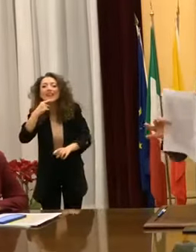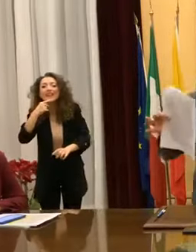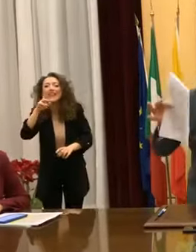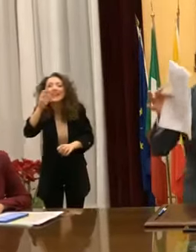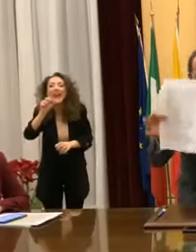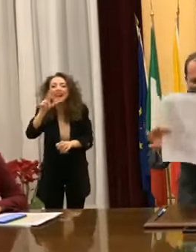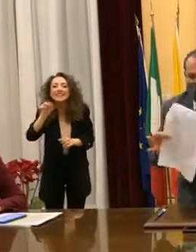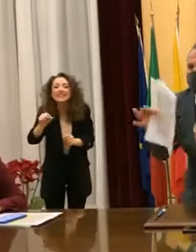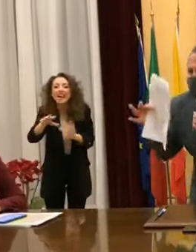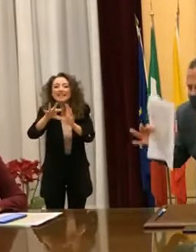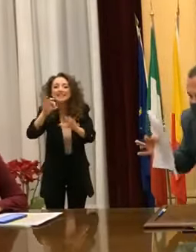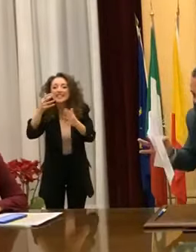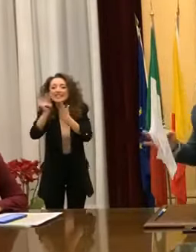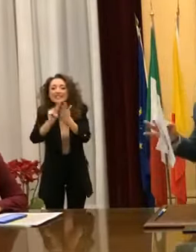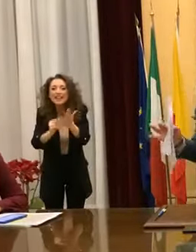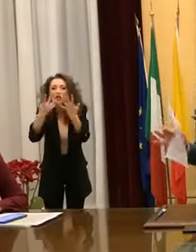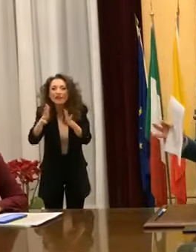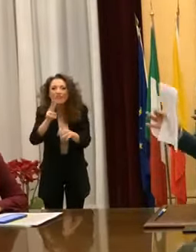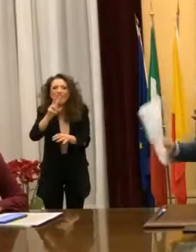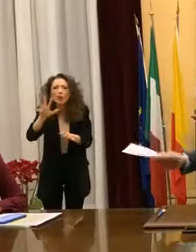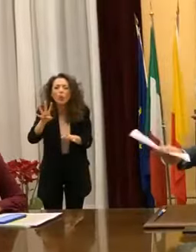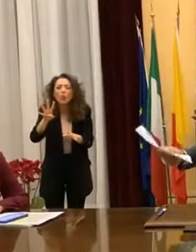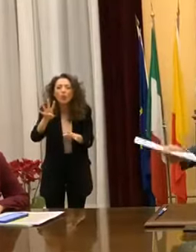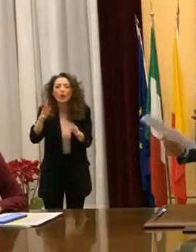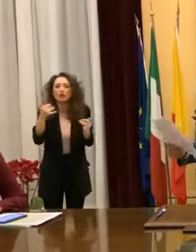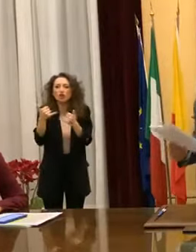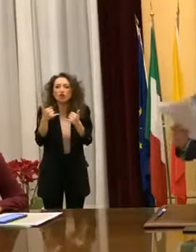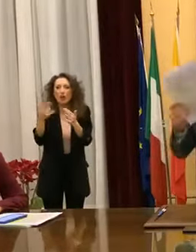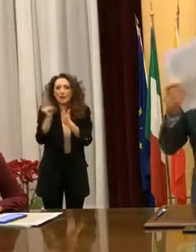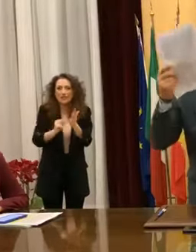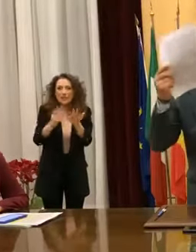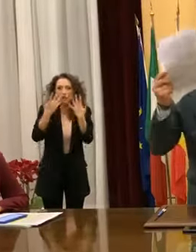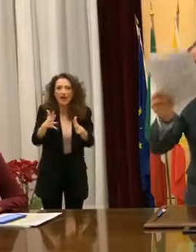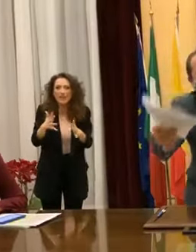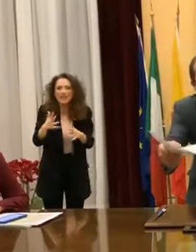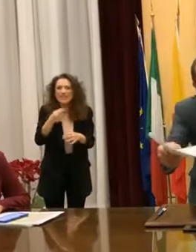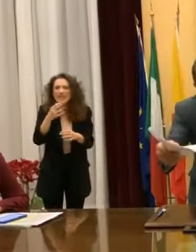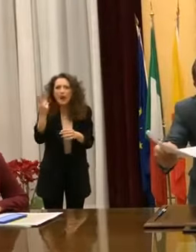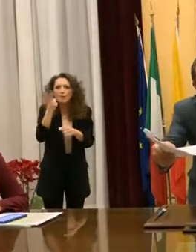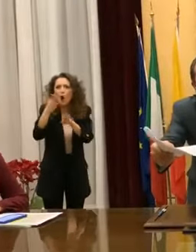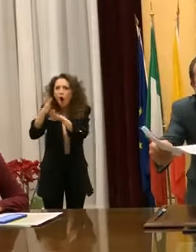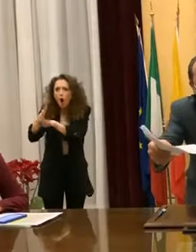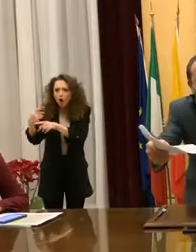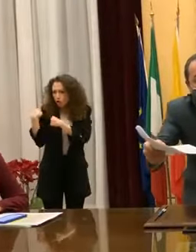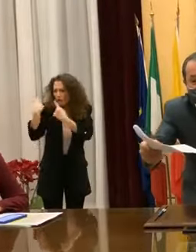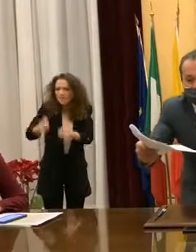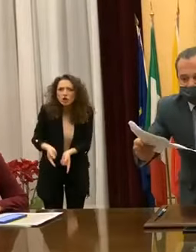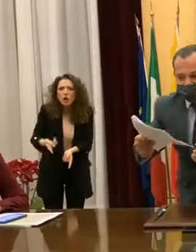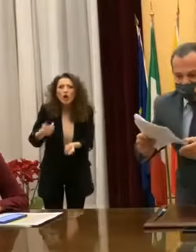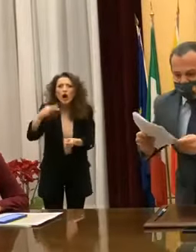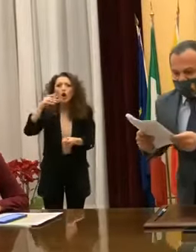di dicembre, ogni morto che c'è stato successivamente ce l'avete sulla coscienza.